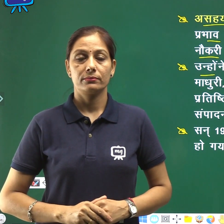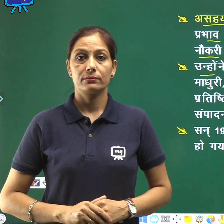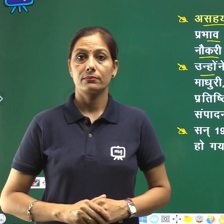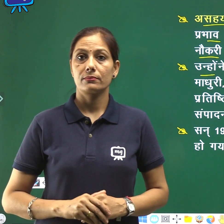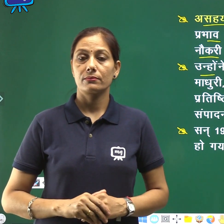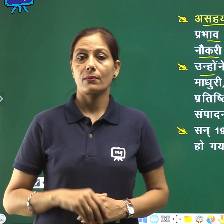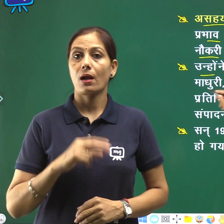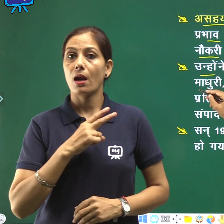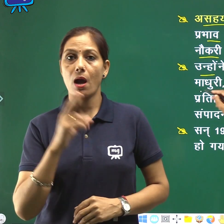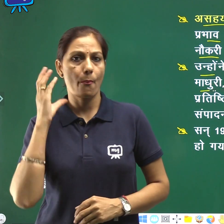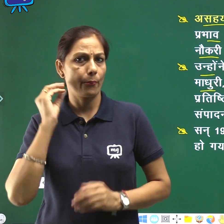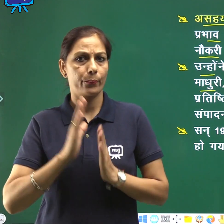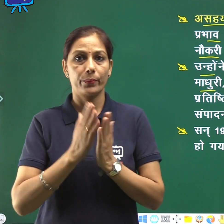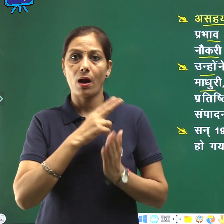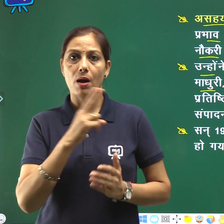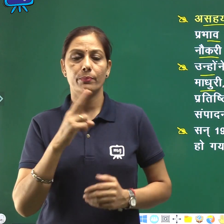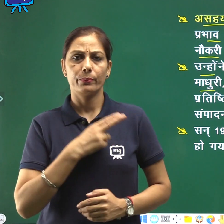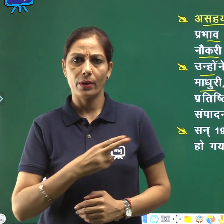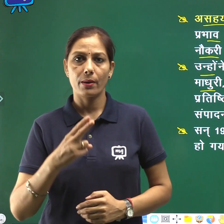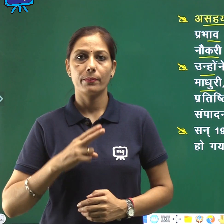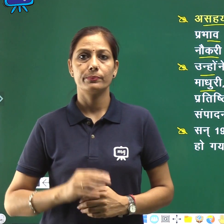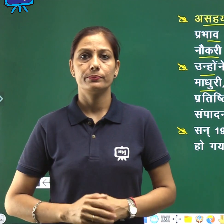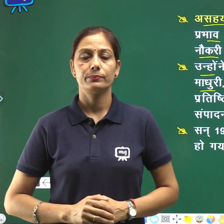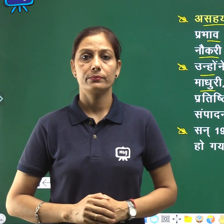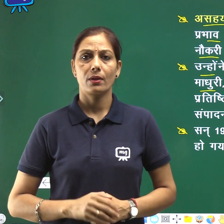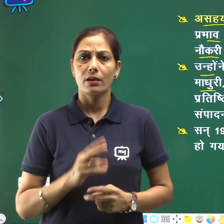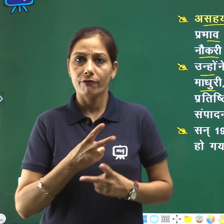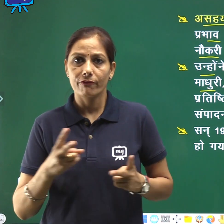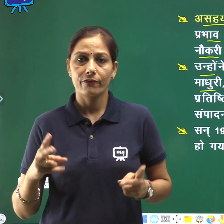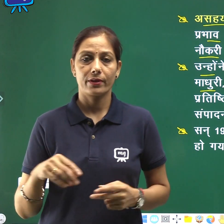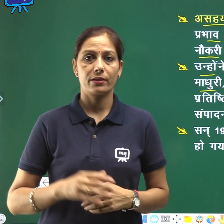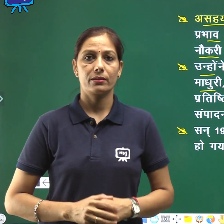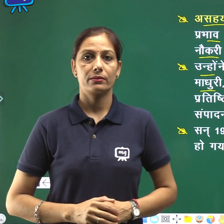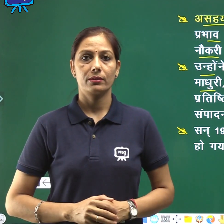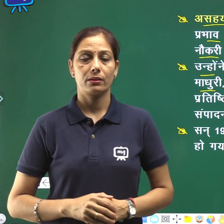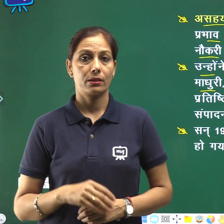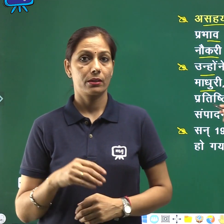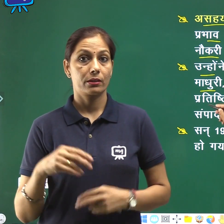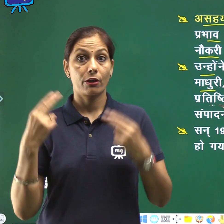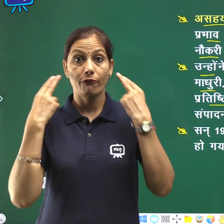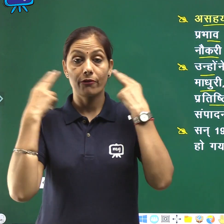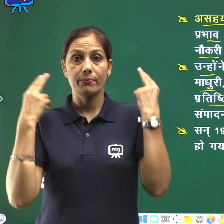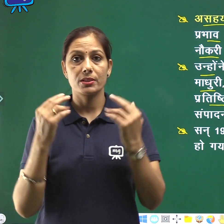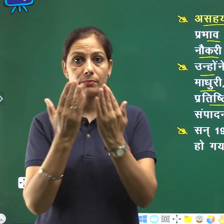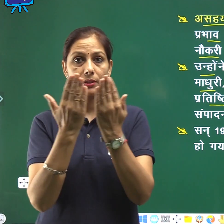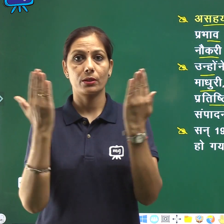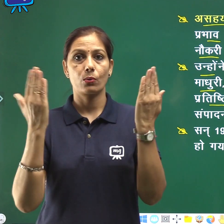जागरण, हिमालय, माधुरी, बालक आदि कई प्रतिष्ठित पत्रिकाओं का